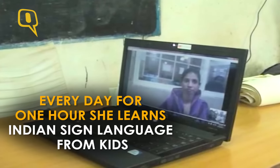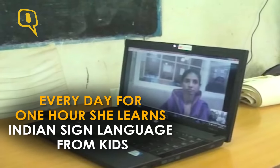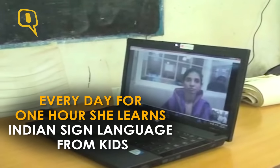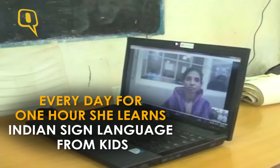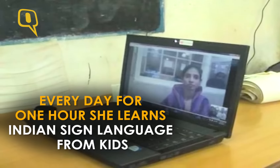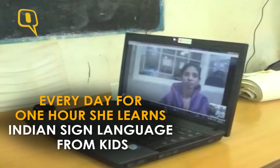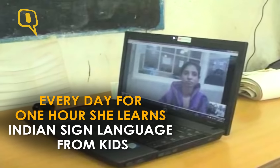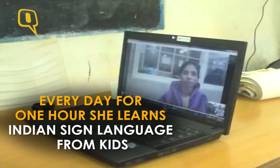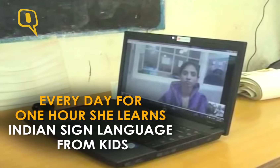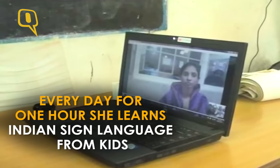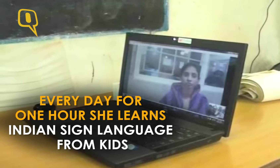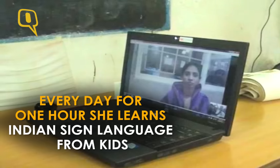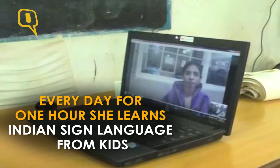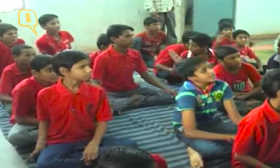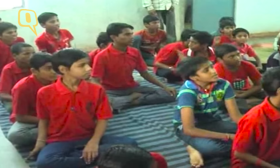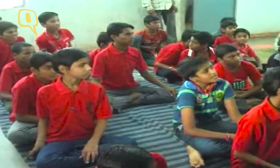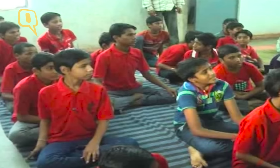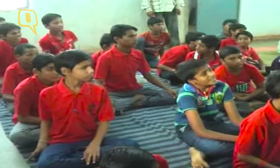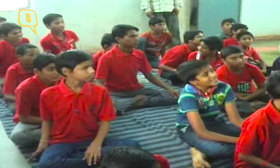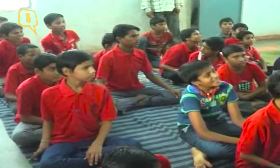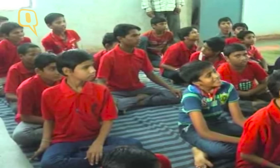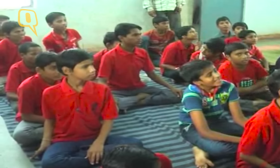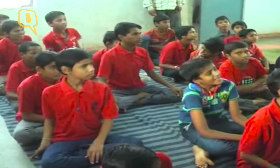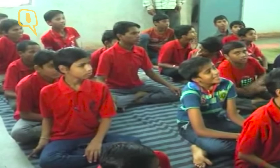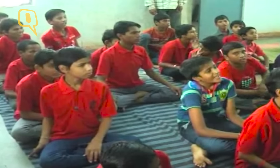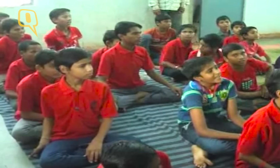भारत के इशारे सिखाने की कोशिश कर रहा हूँ, उसकी कोचिंग चल रही है।